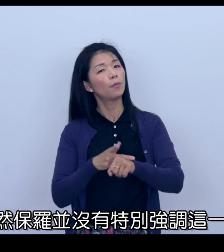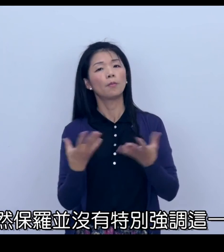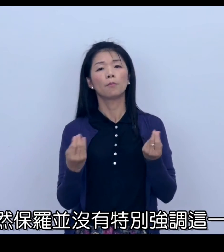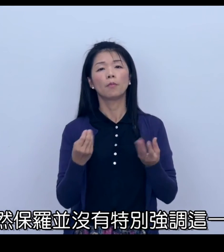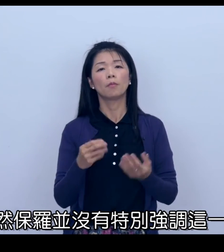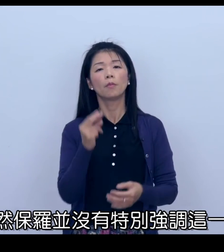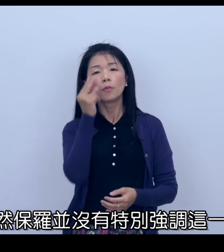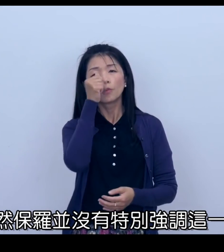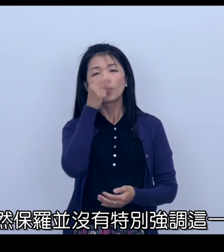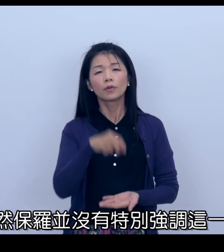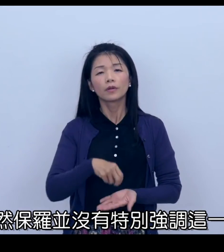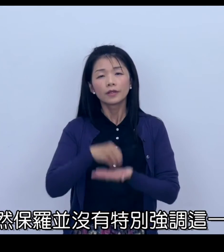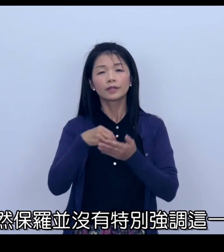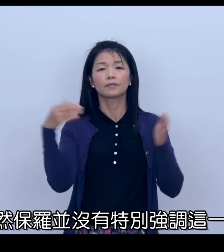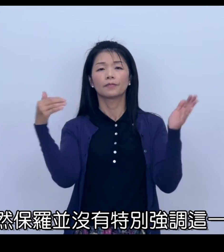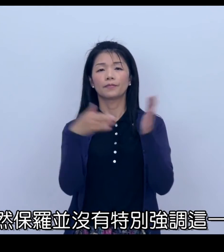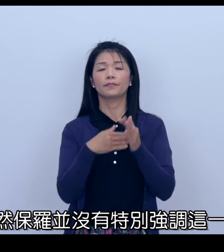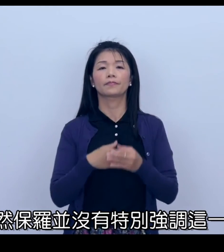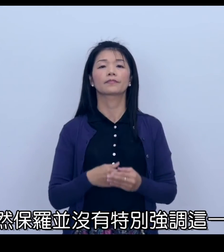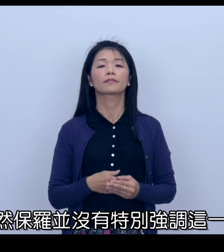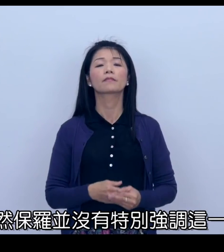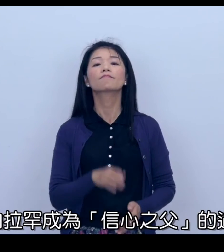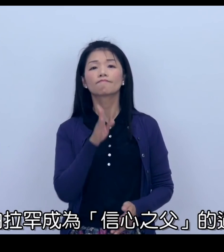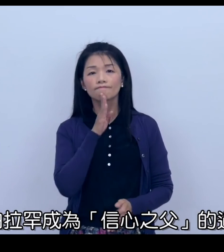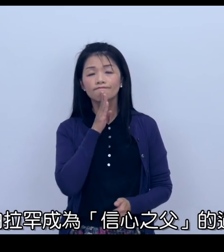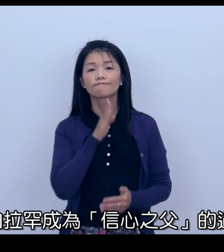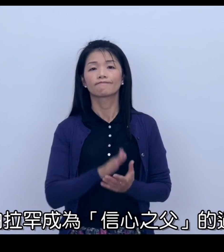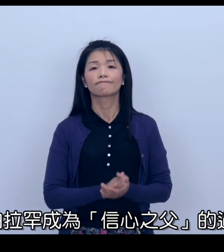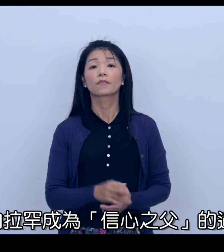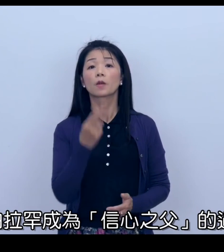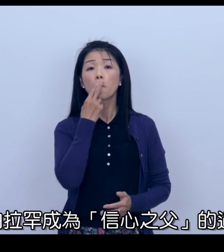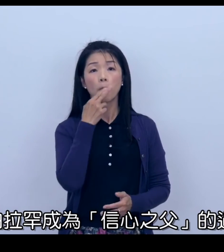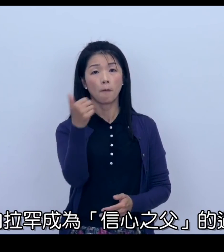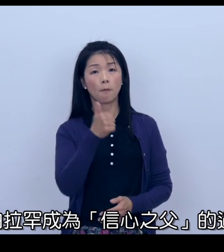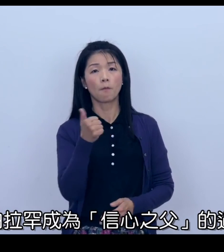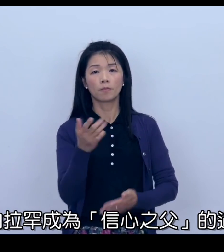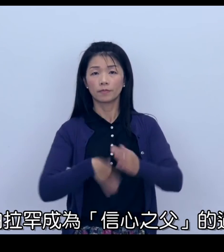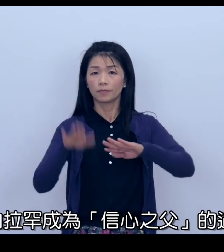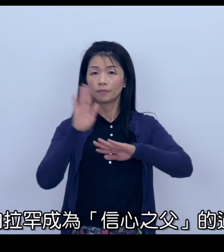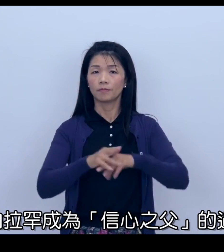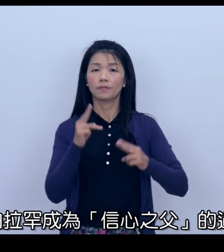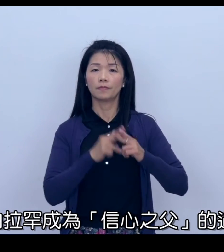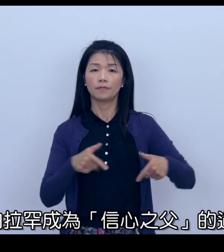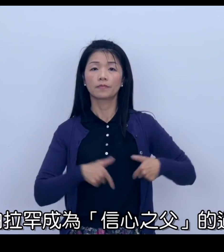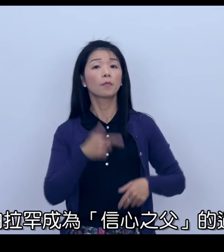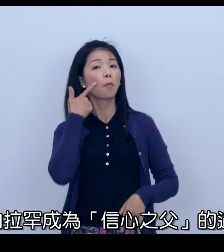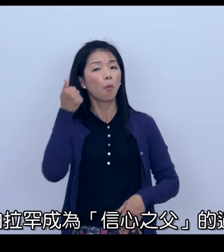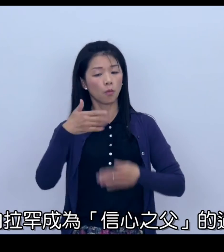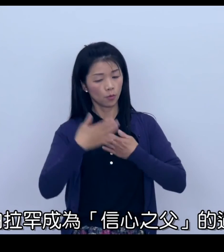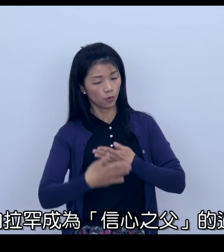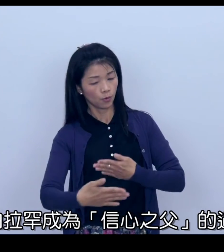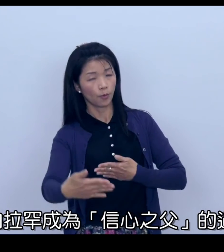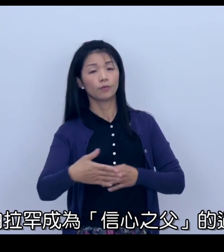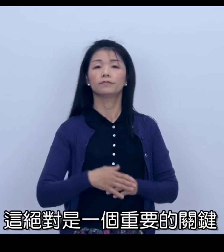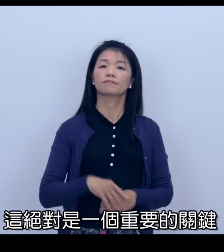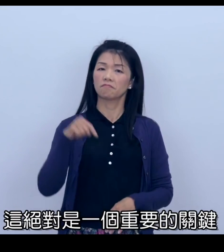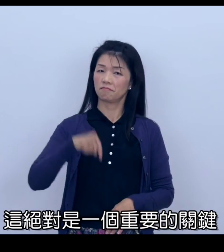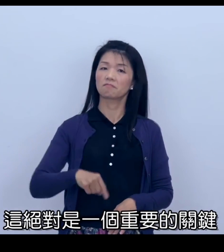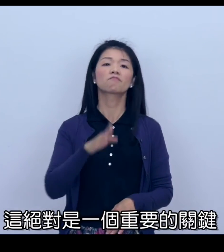特别强调这一段，但亚伯拉罕成为信心之父的过程中，这绝对是